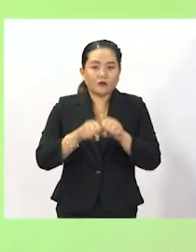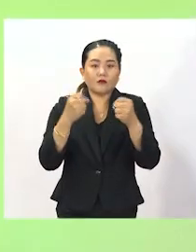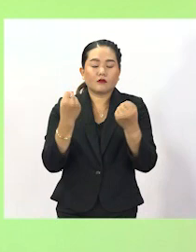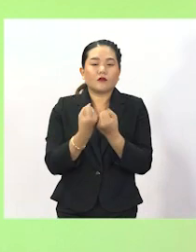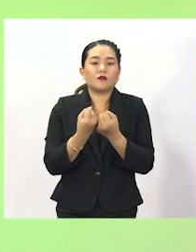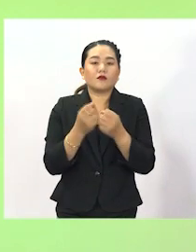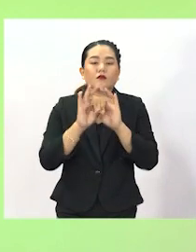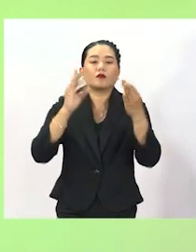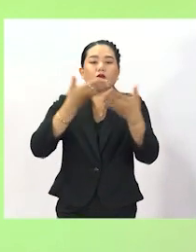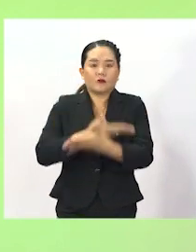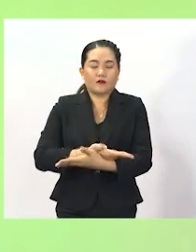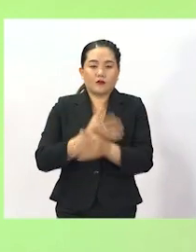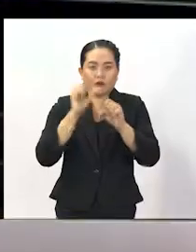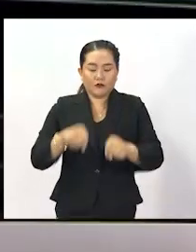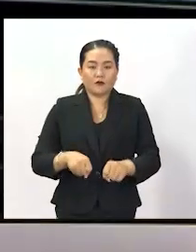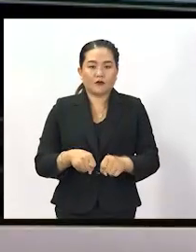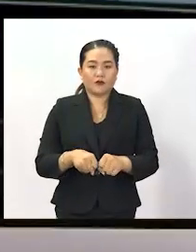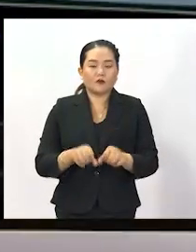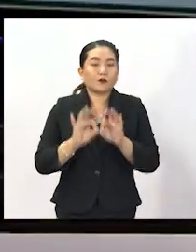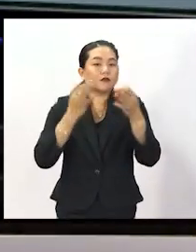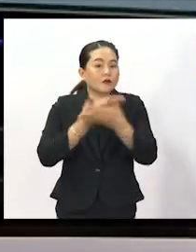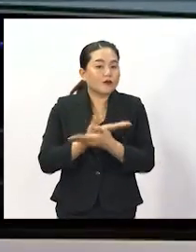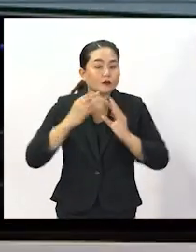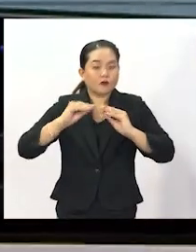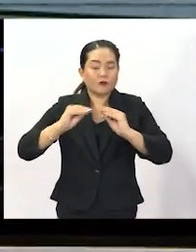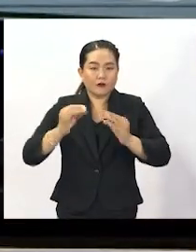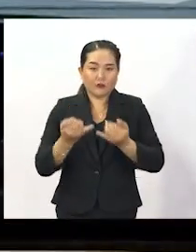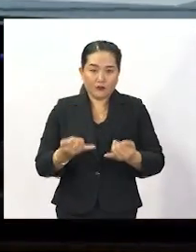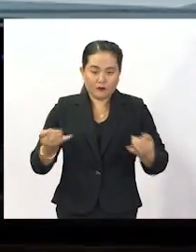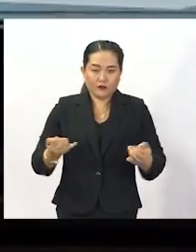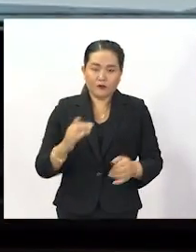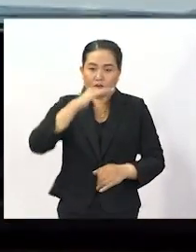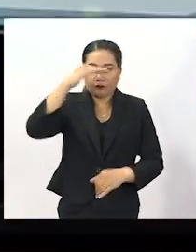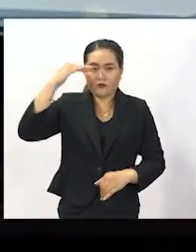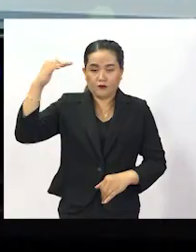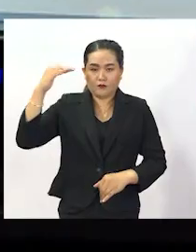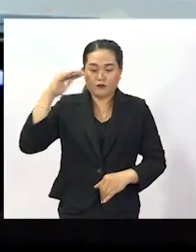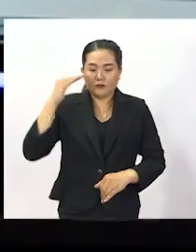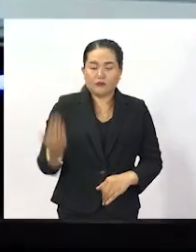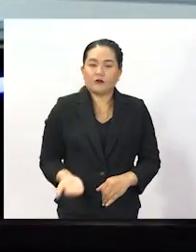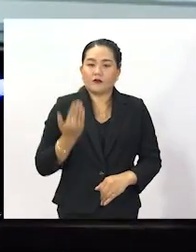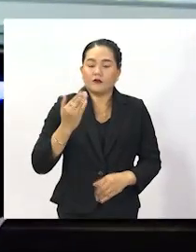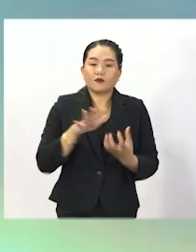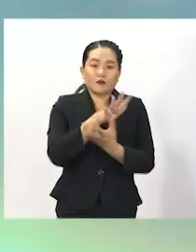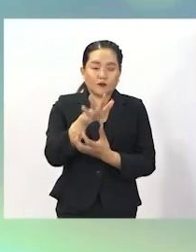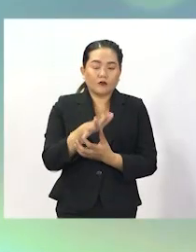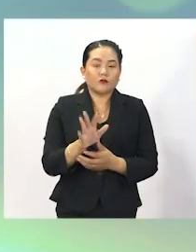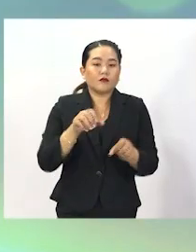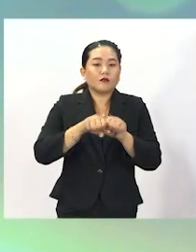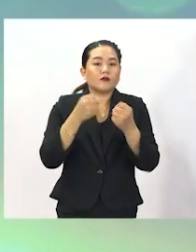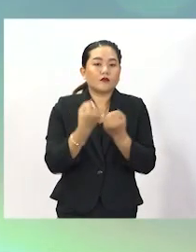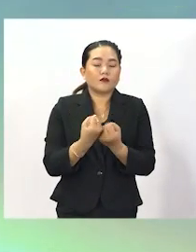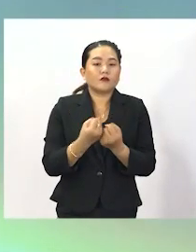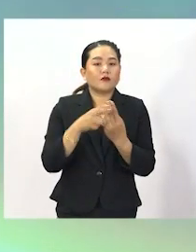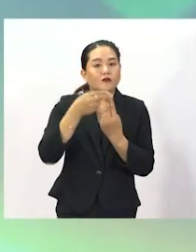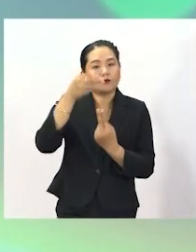គ្រួសារថ្មី បាទគ្រួសារ ថ្មីតើអង្គការគ្រួសារថ្មីគឺមានបង្រៀនហើយសម្រាប់មនុស្សធំពេញវ័យហ្នឹងគឺនៅអង្គការ Marinol ប ា